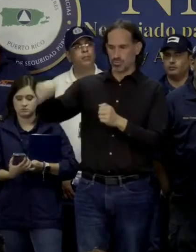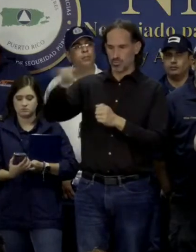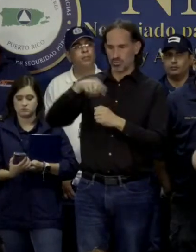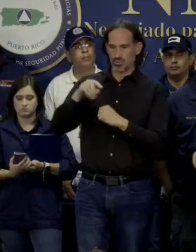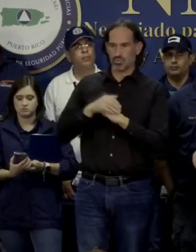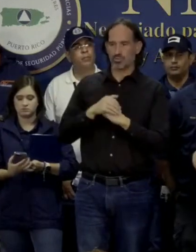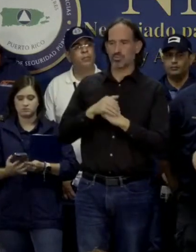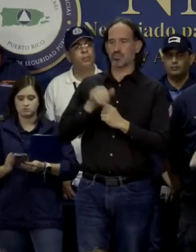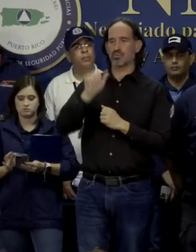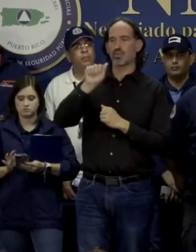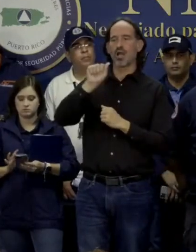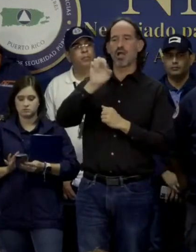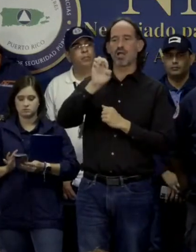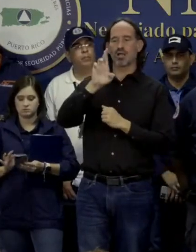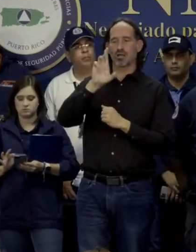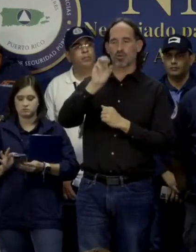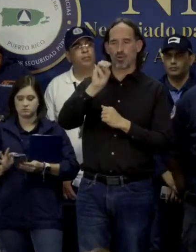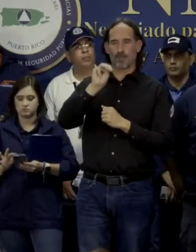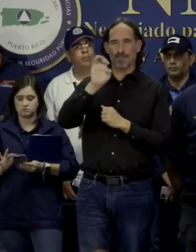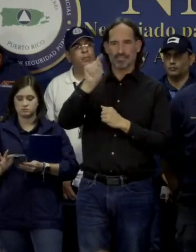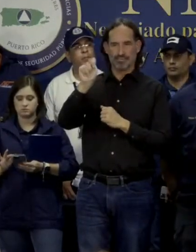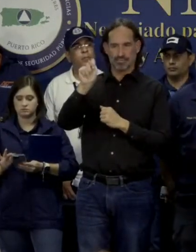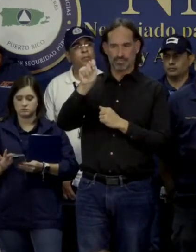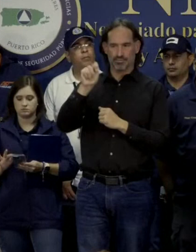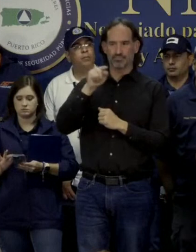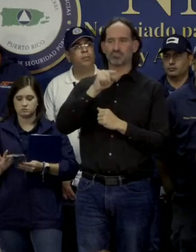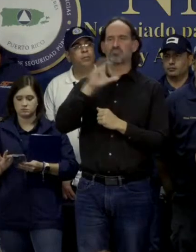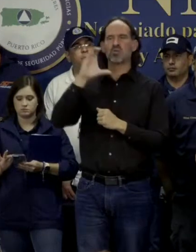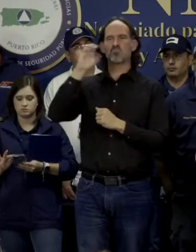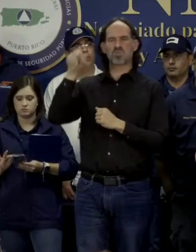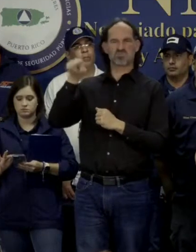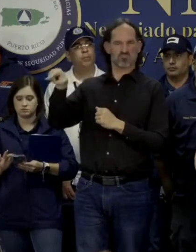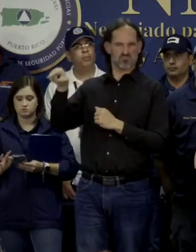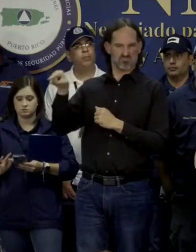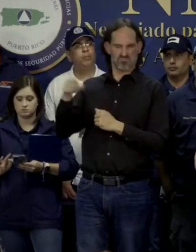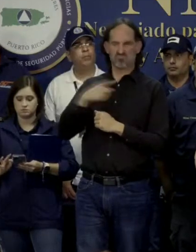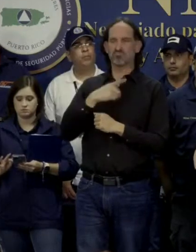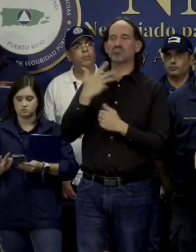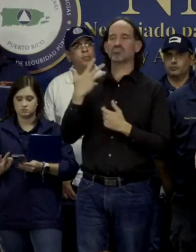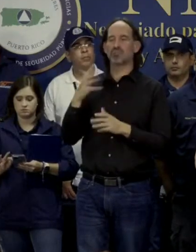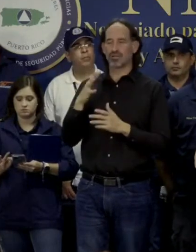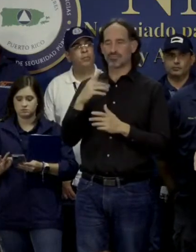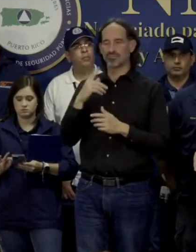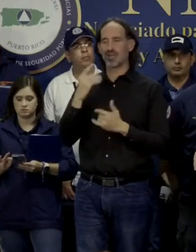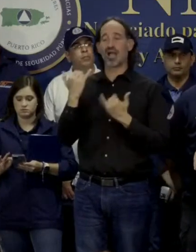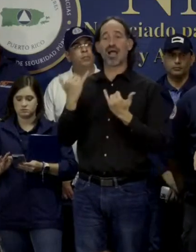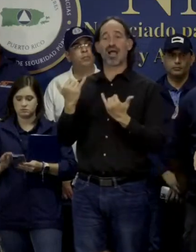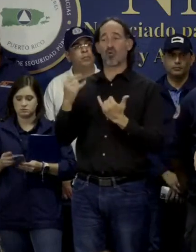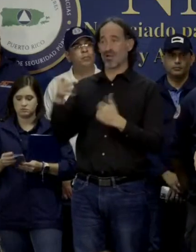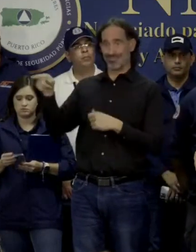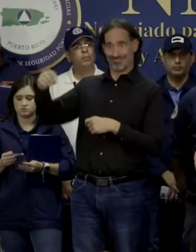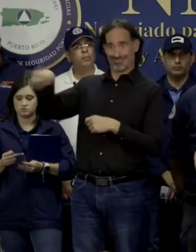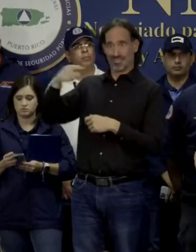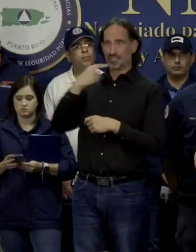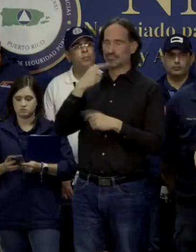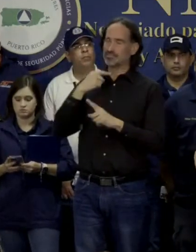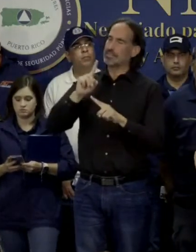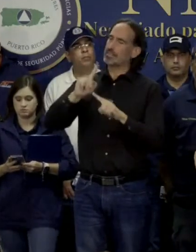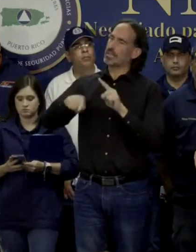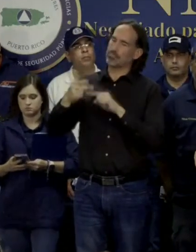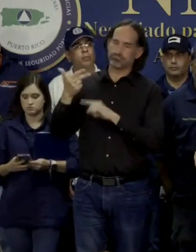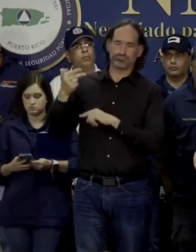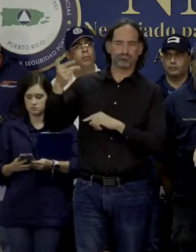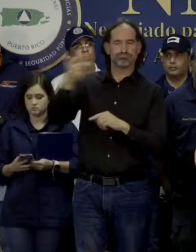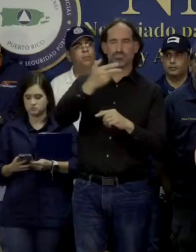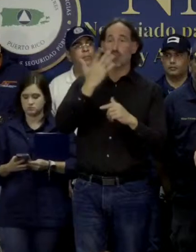como dice el general y dijo el gobernador, en este momento no se puede volar por el tiempo. Lo otro es, también